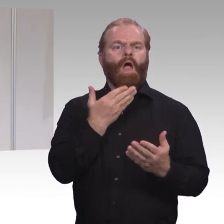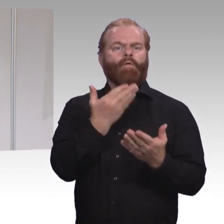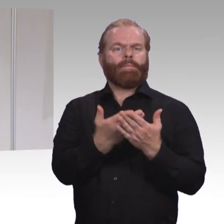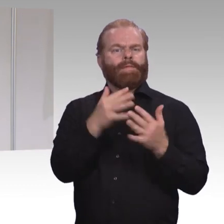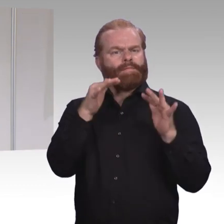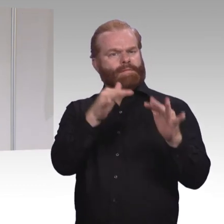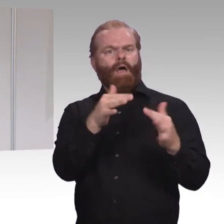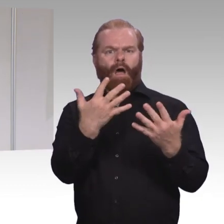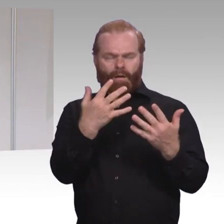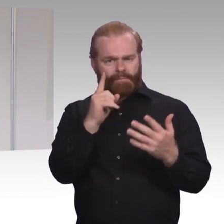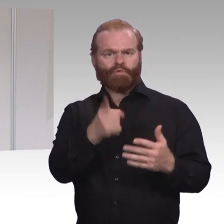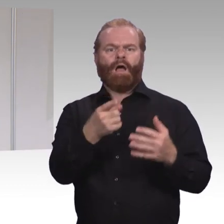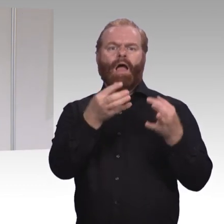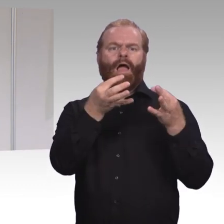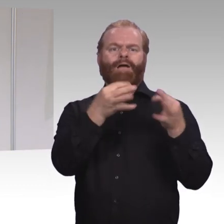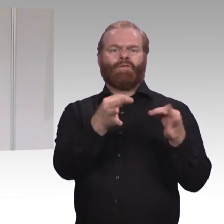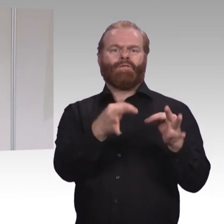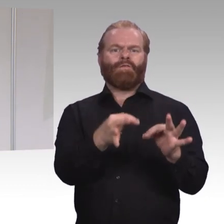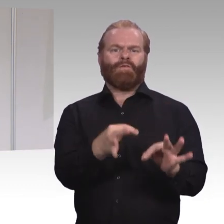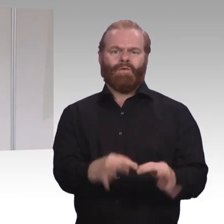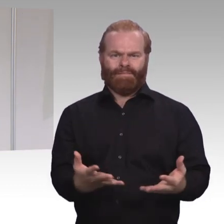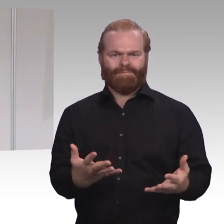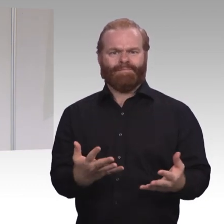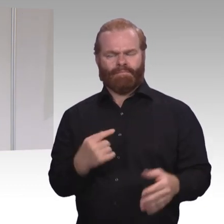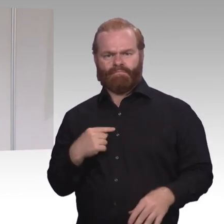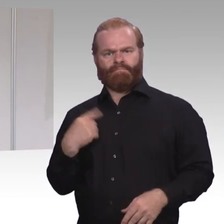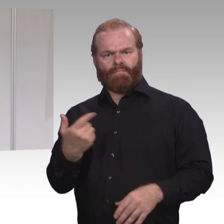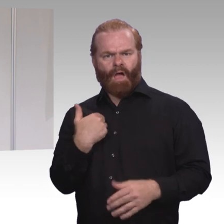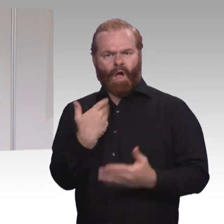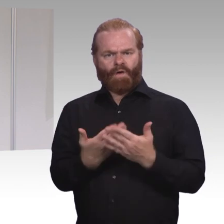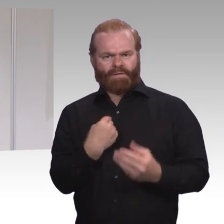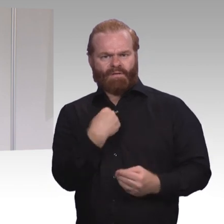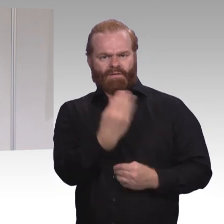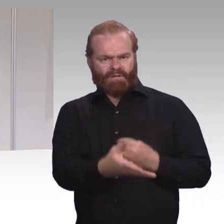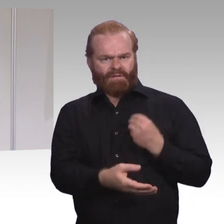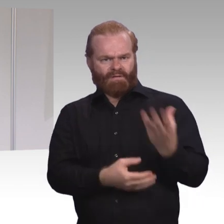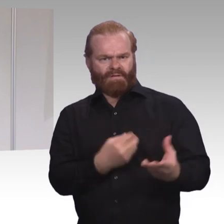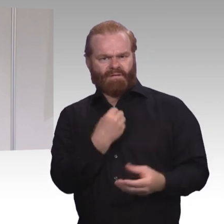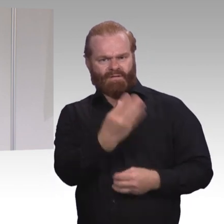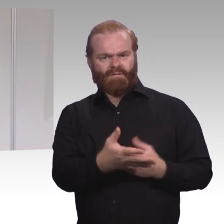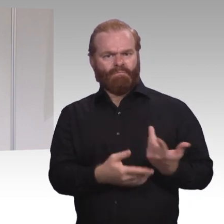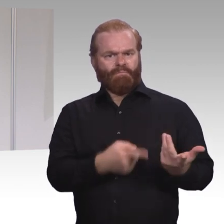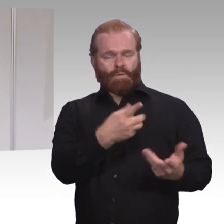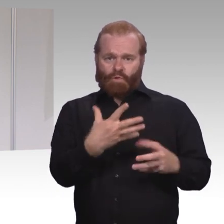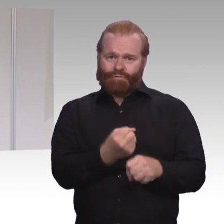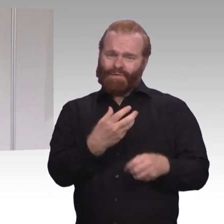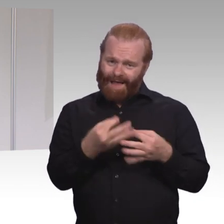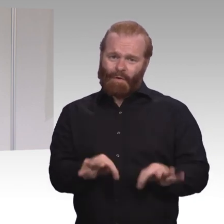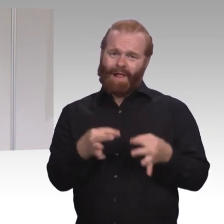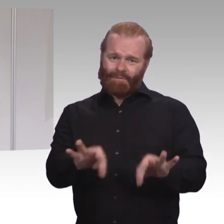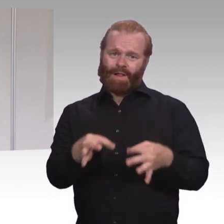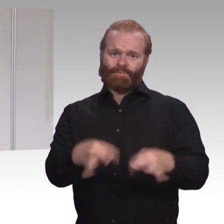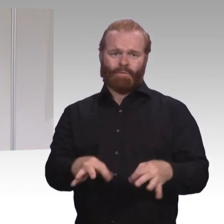in diesem Interesse liegen die Einsätze, die einsatzgleichen Verpflichtungen, die Dauereinsatzaufgaben und